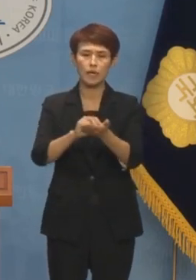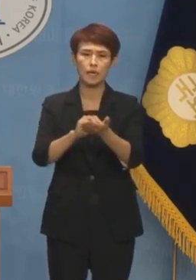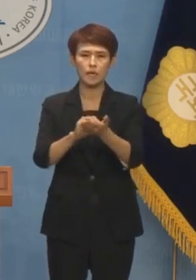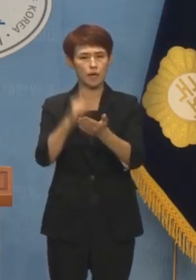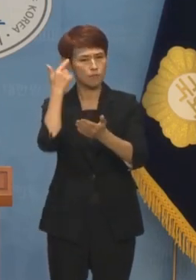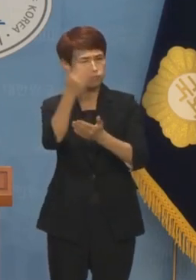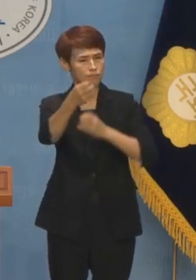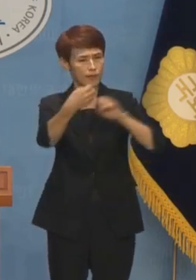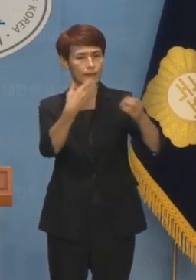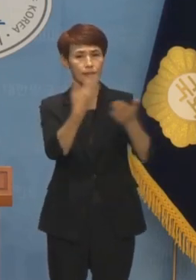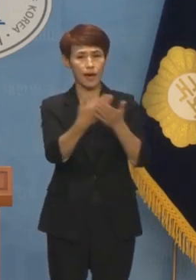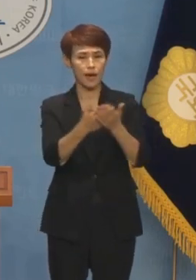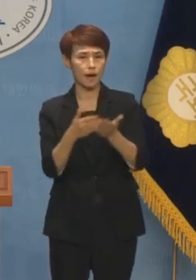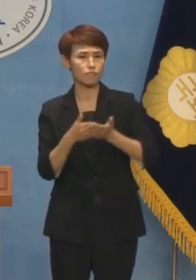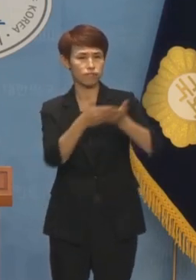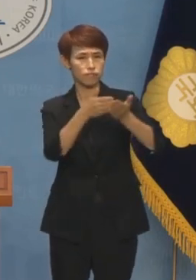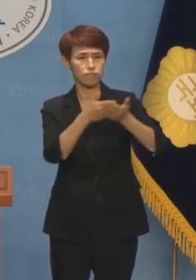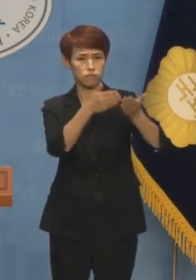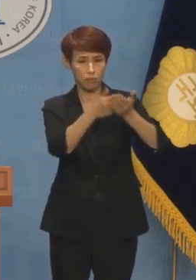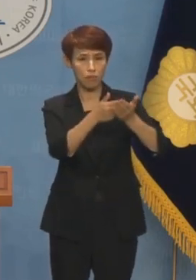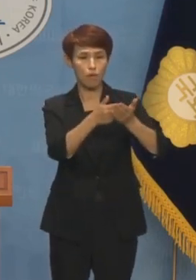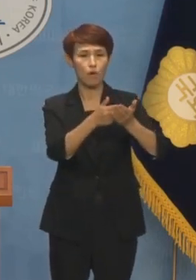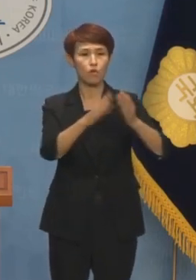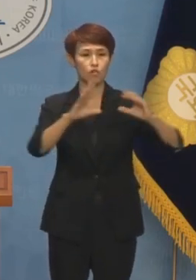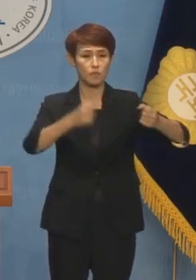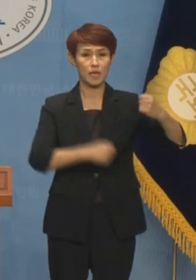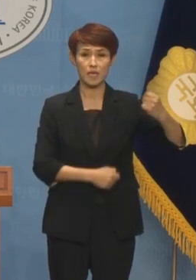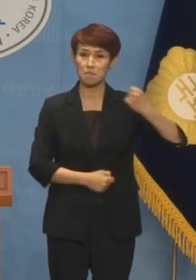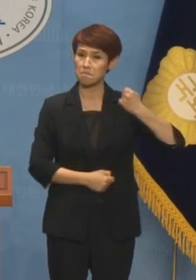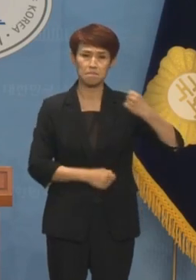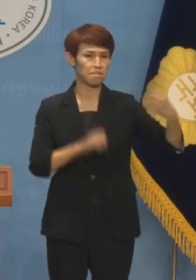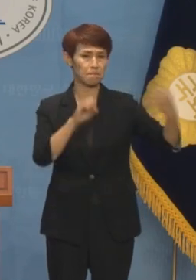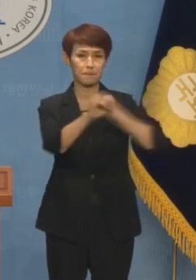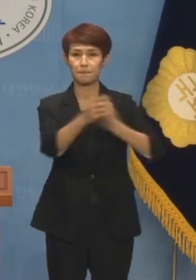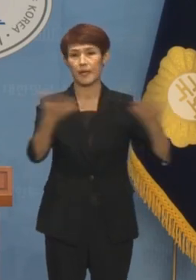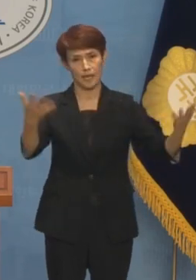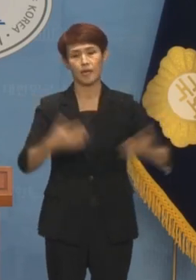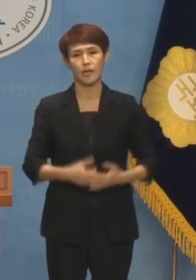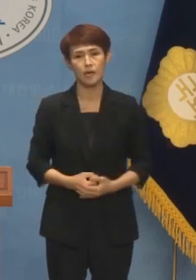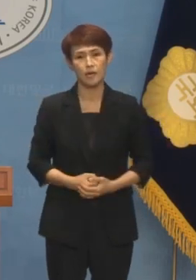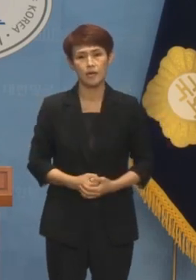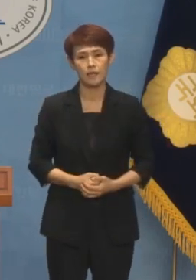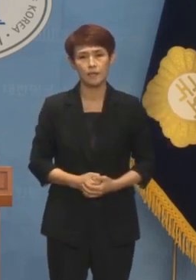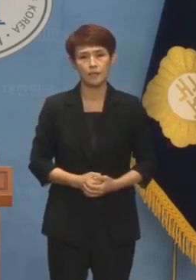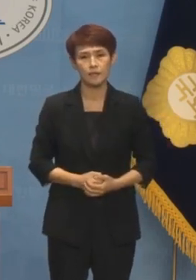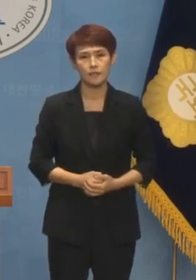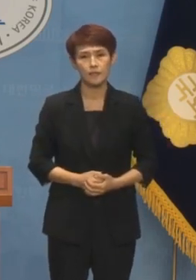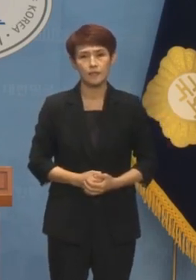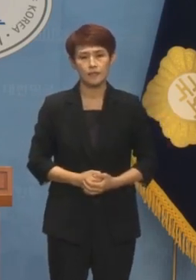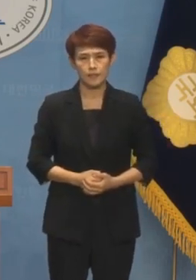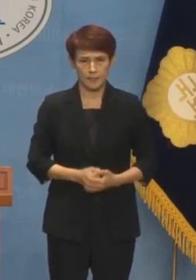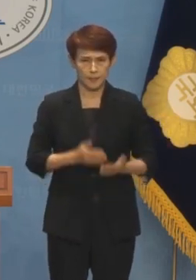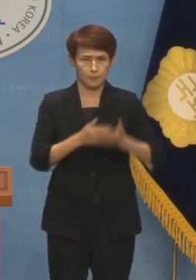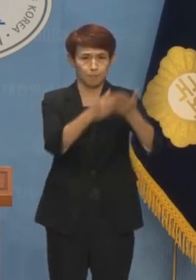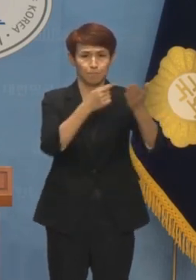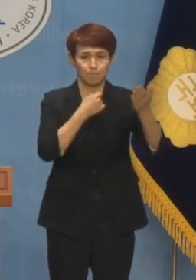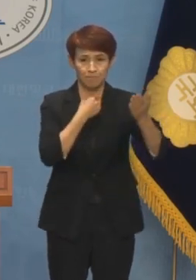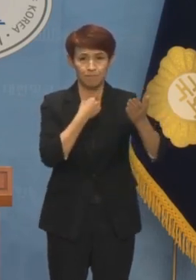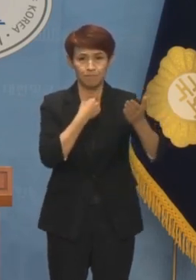제안과 촉구에 대해서도 국민의힘은 아무런 반응을 보이지 않았습니다. 다시 한번